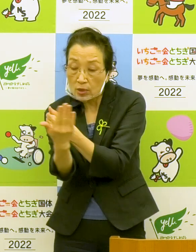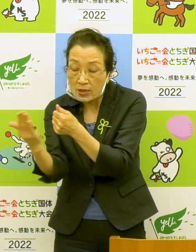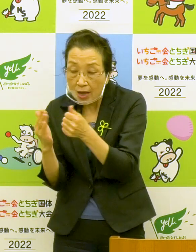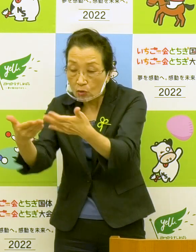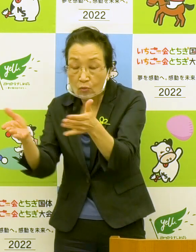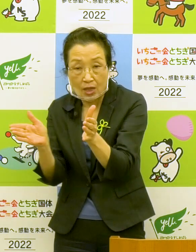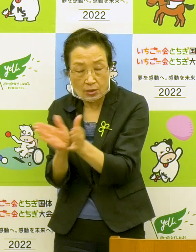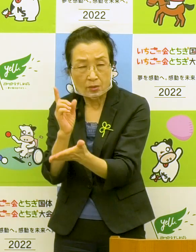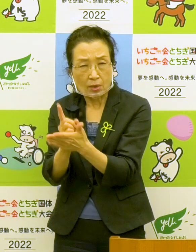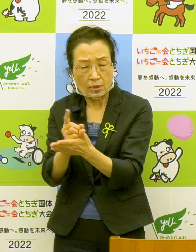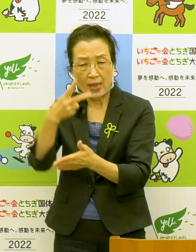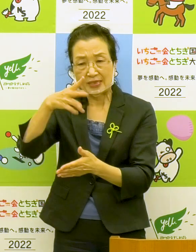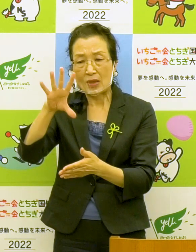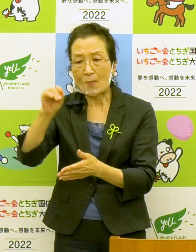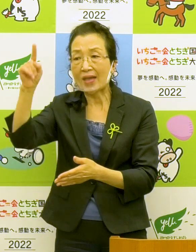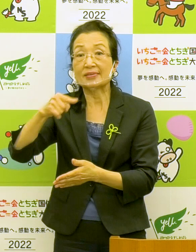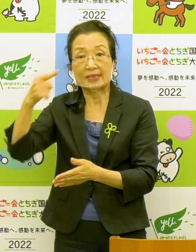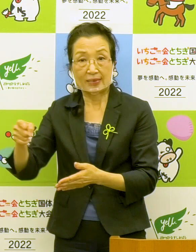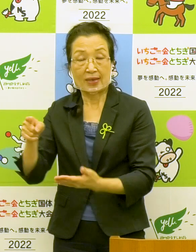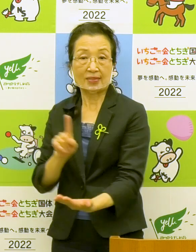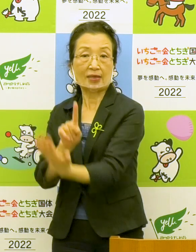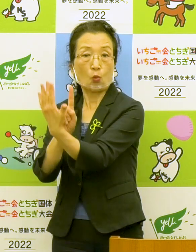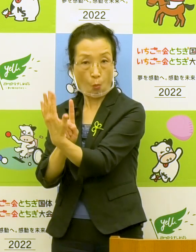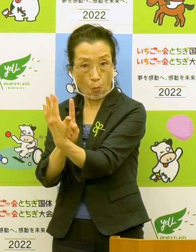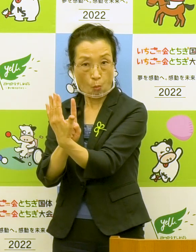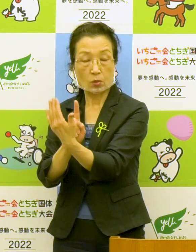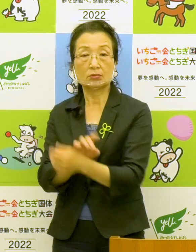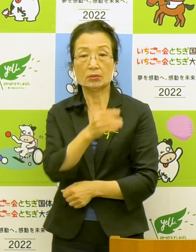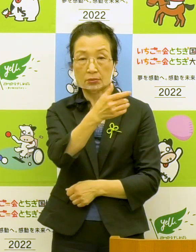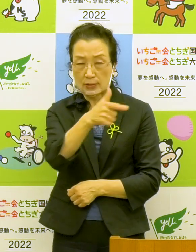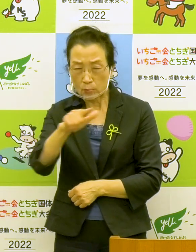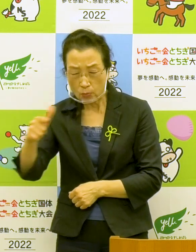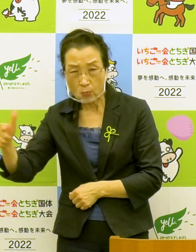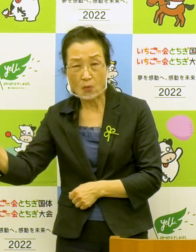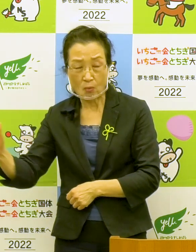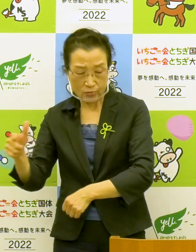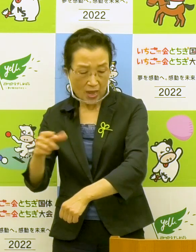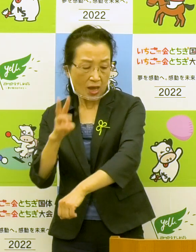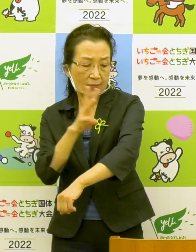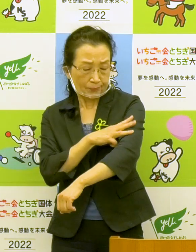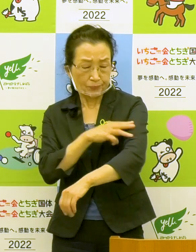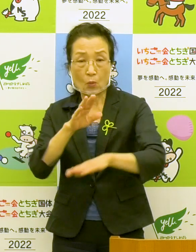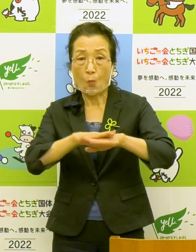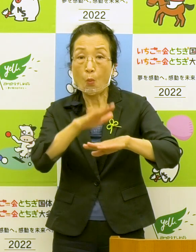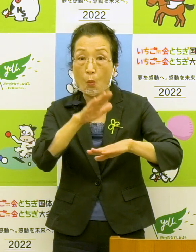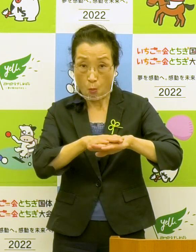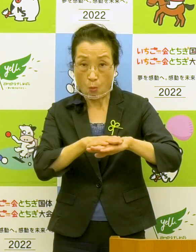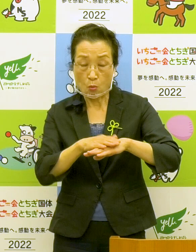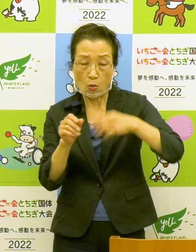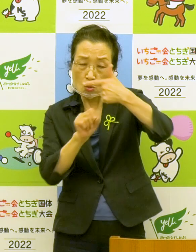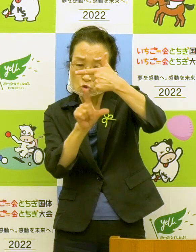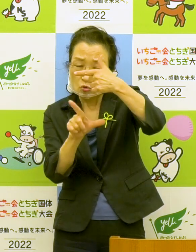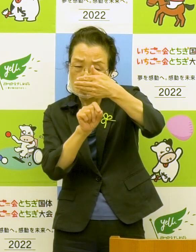で2万人が対象となります。さまざまな接種体制で9月末